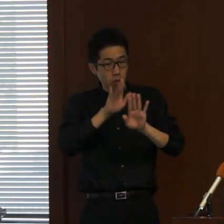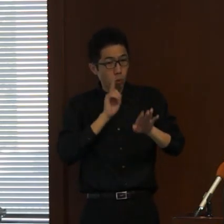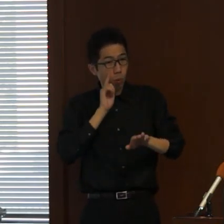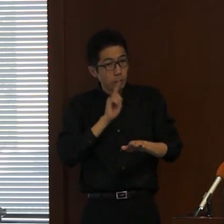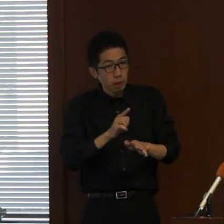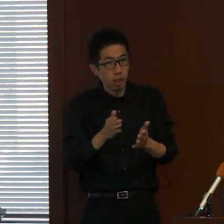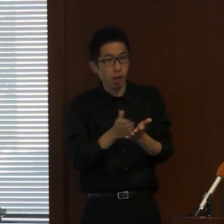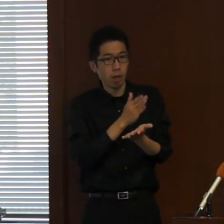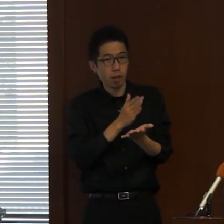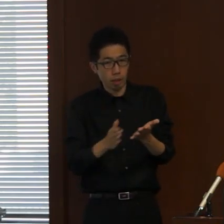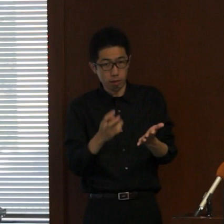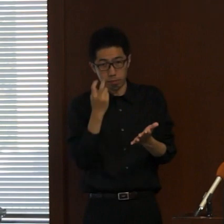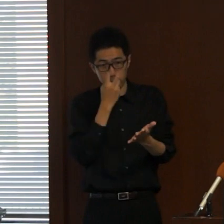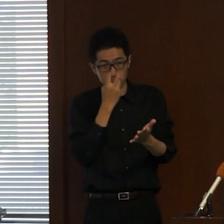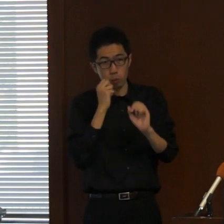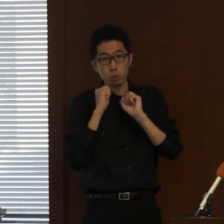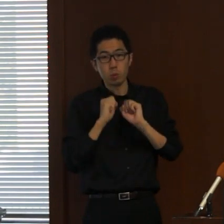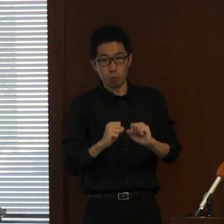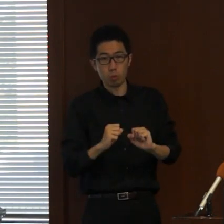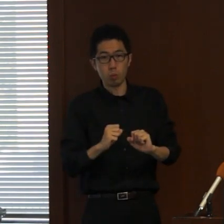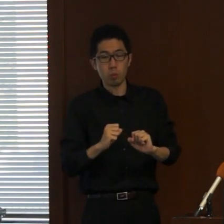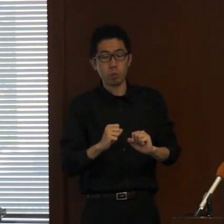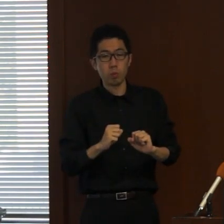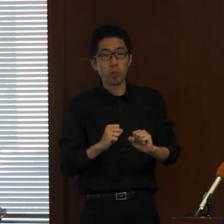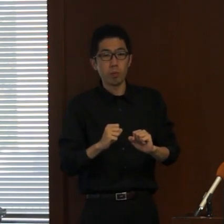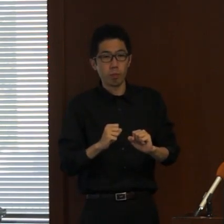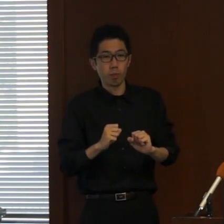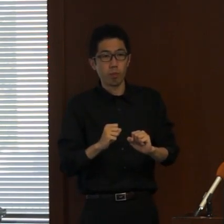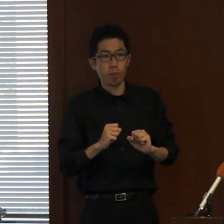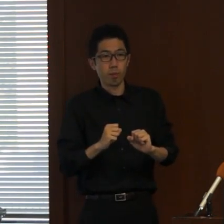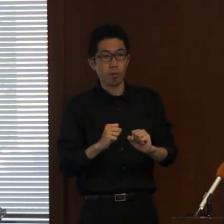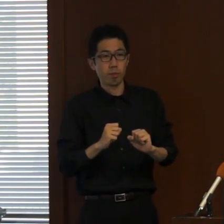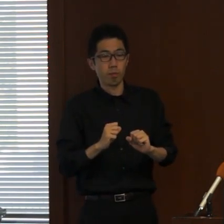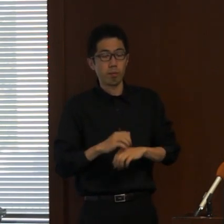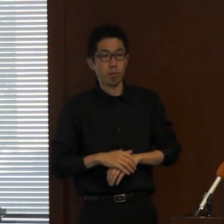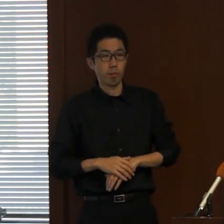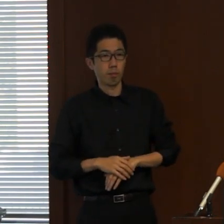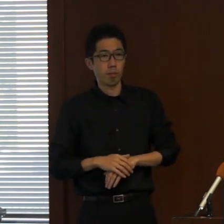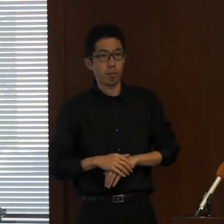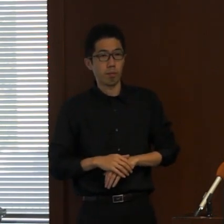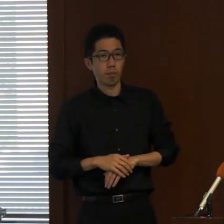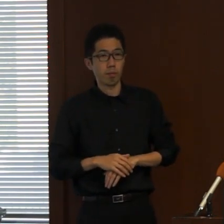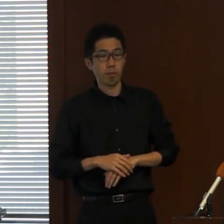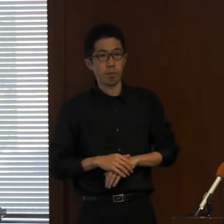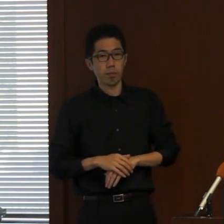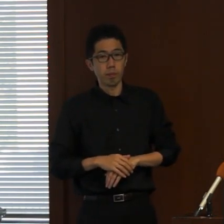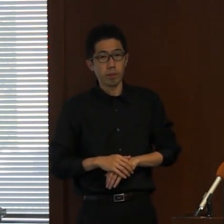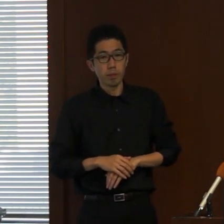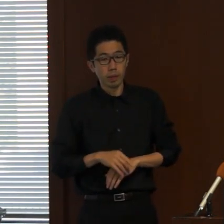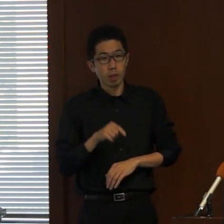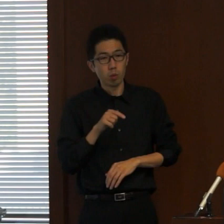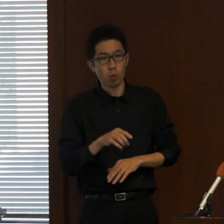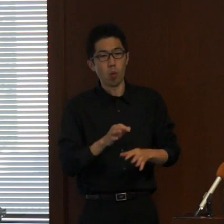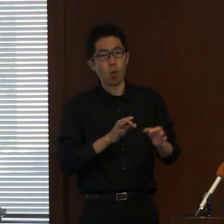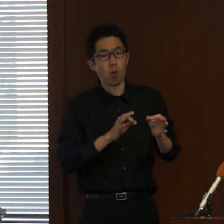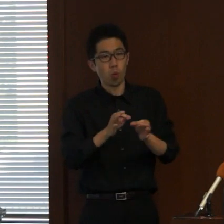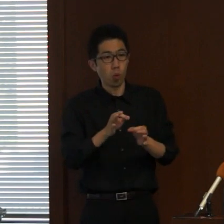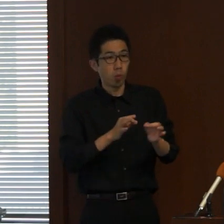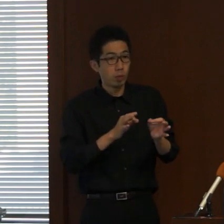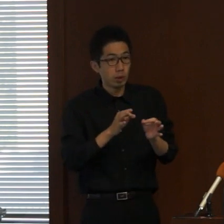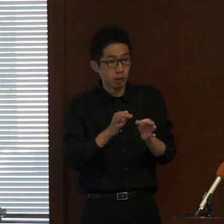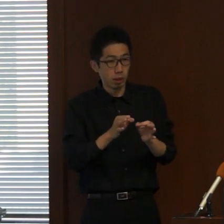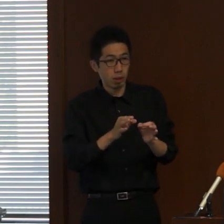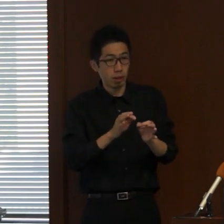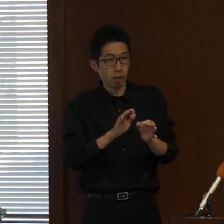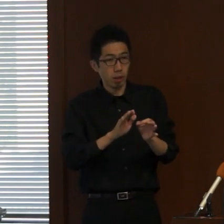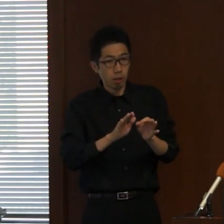という形にさせていただいております。でその時にはあの実態と合うような形で